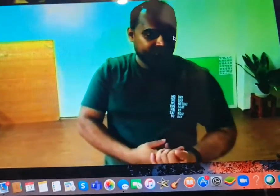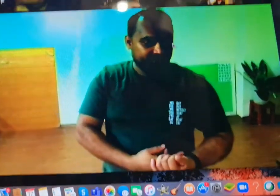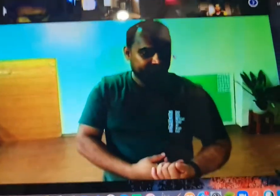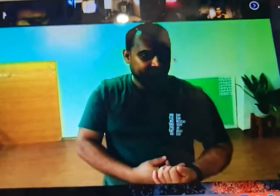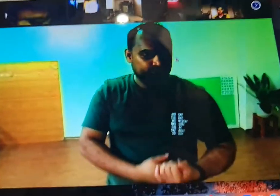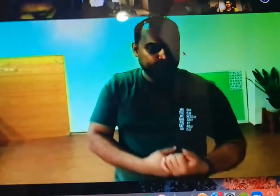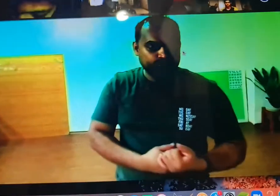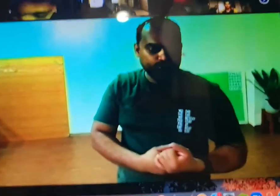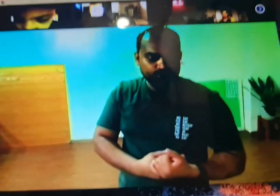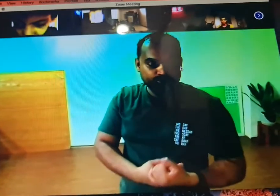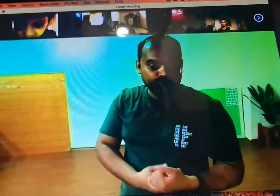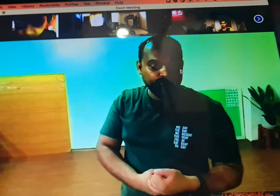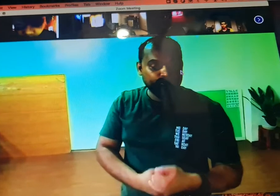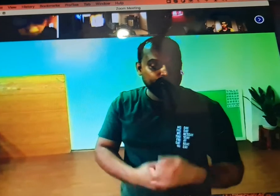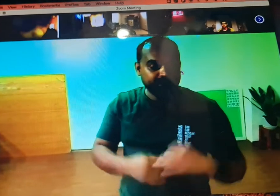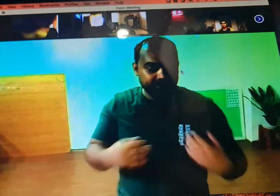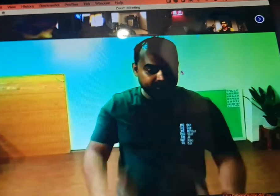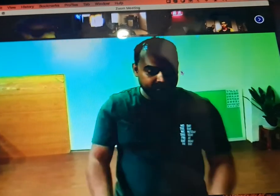तो उनको गुरुओं को ही ठीक करना पड़ा।